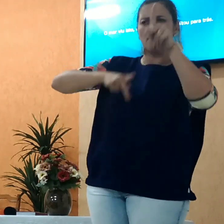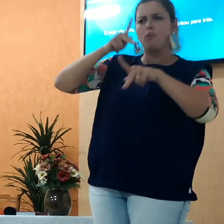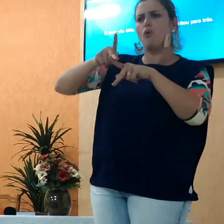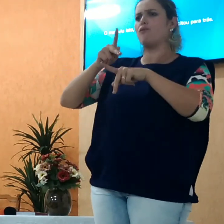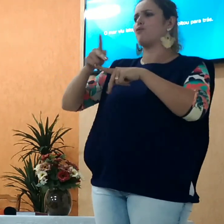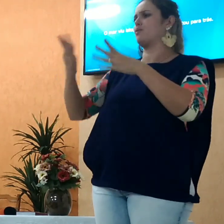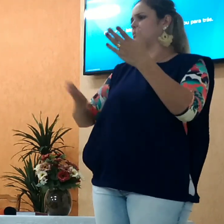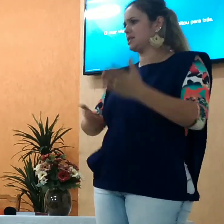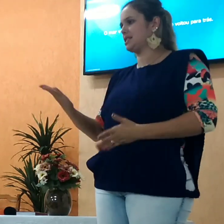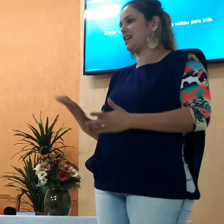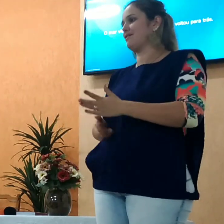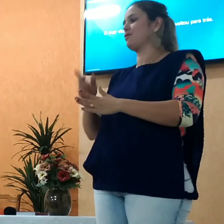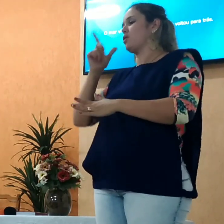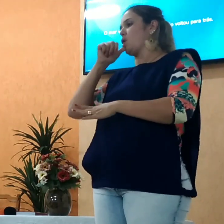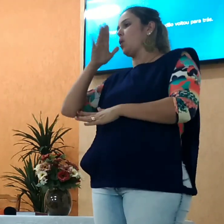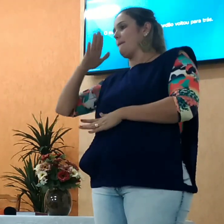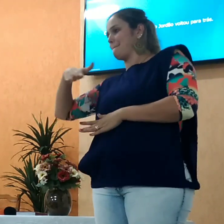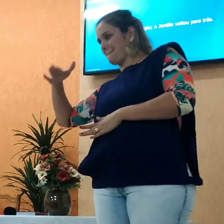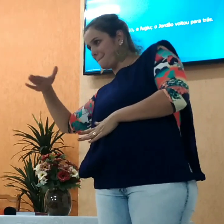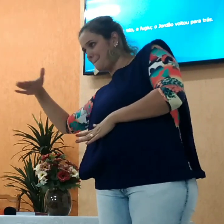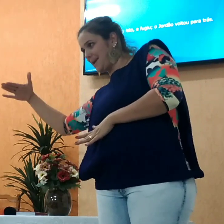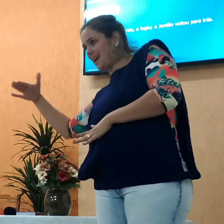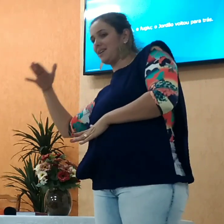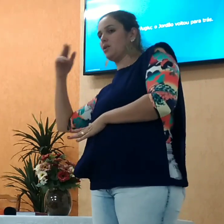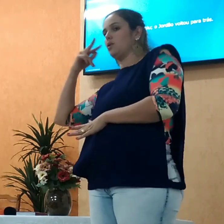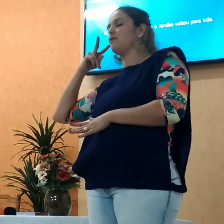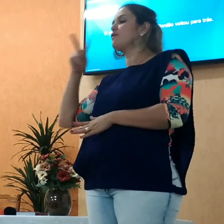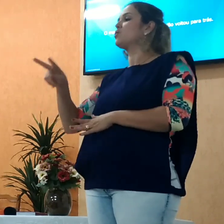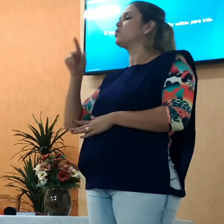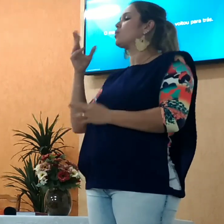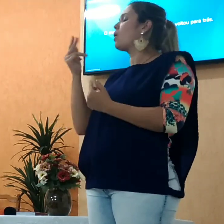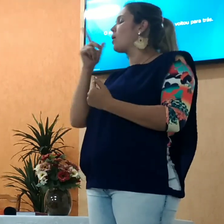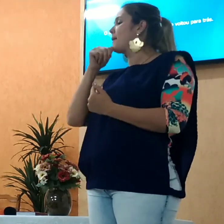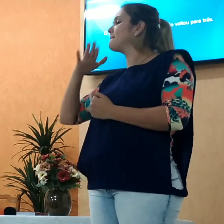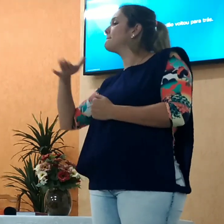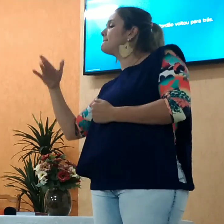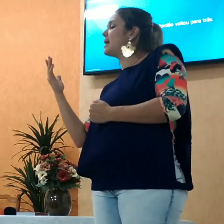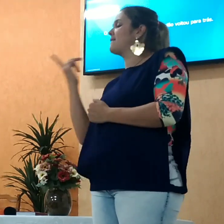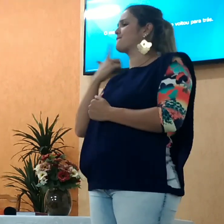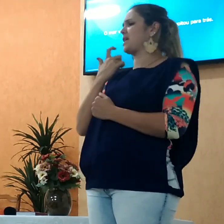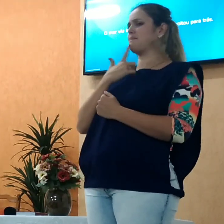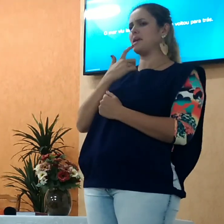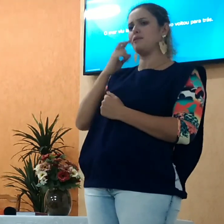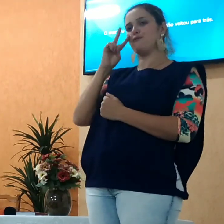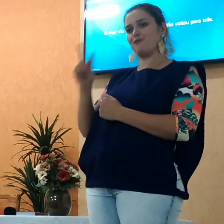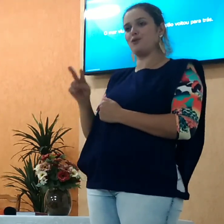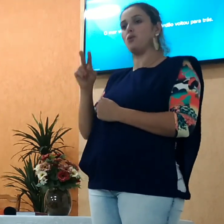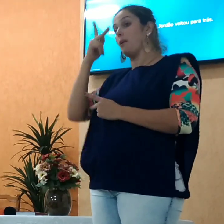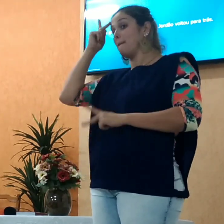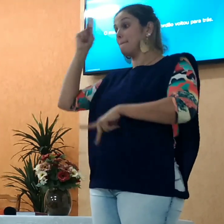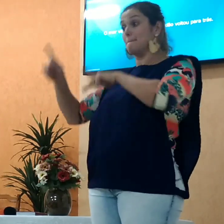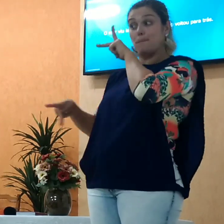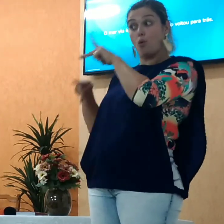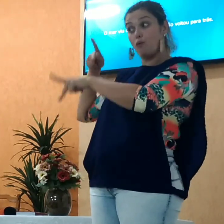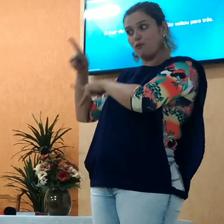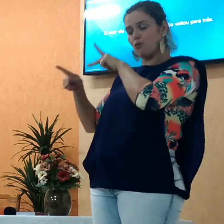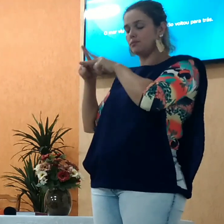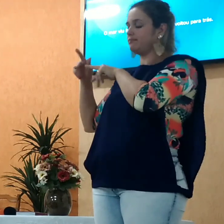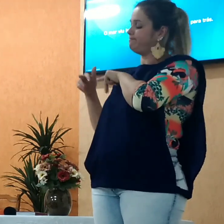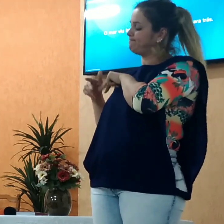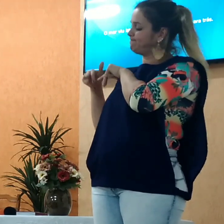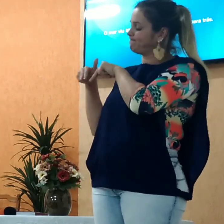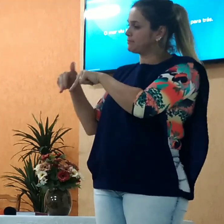fugiu. Quando o mar viu o mar vermelho, viu que Israel chegou às beiras